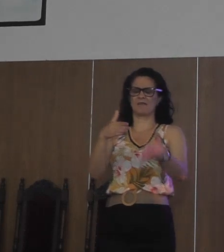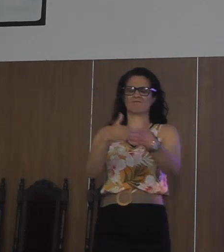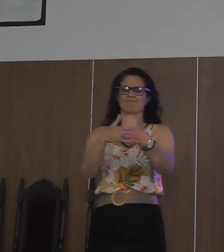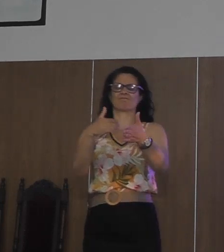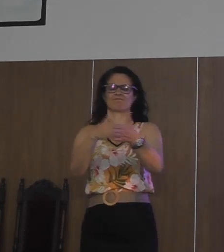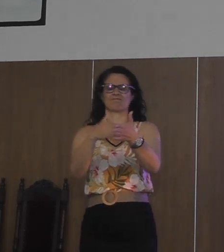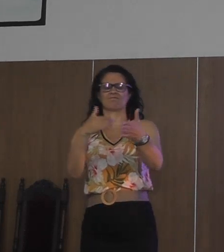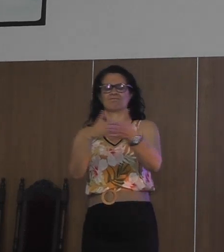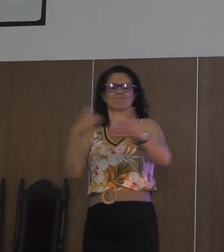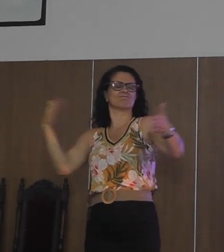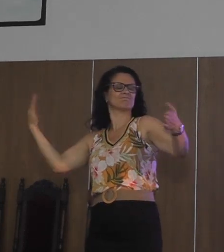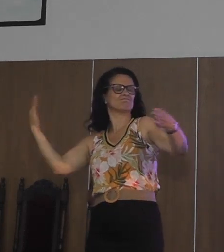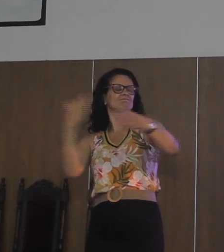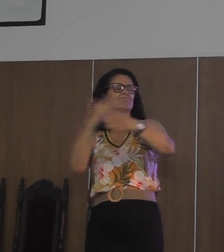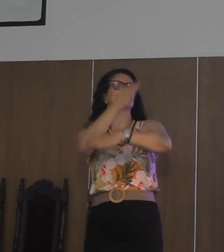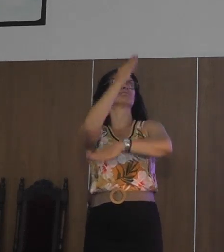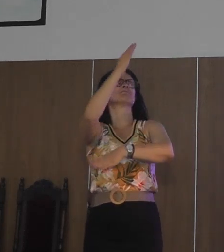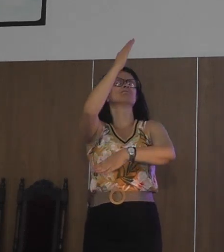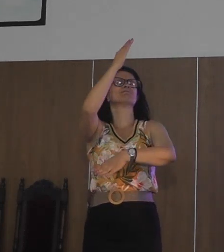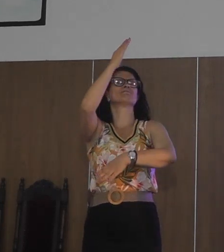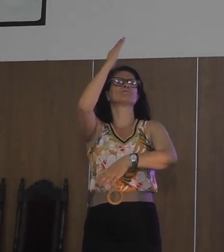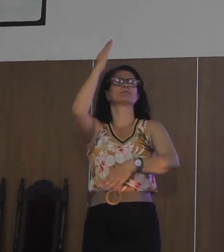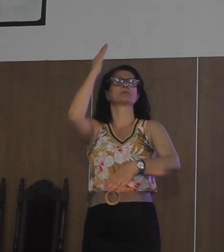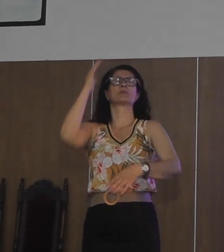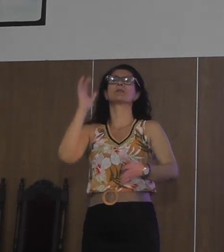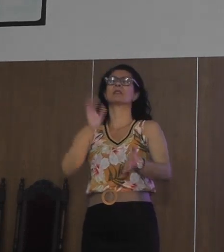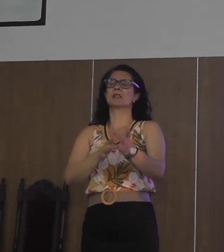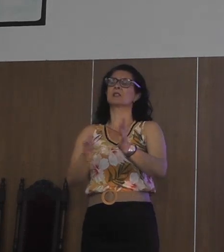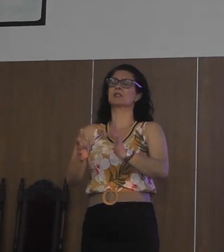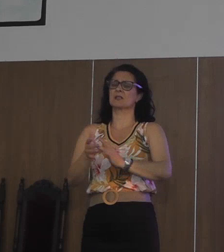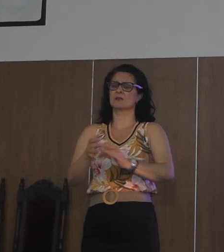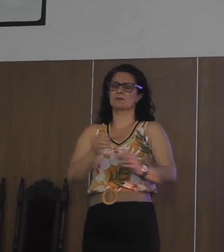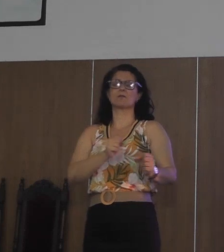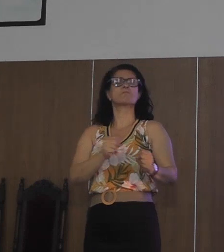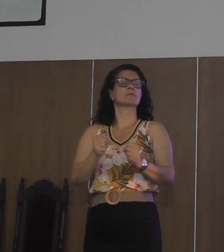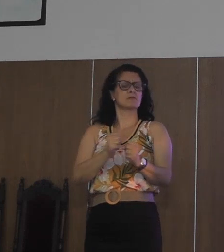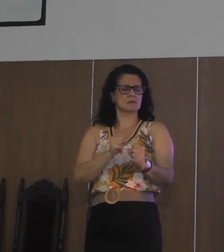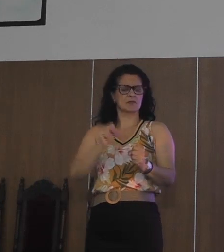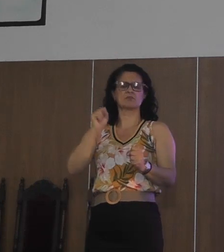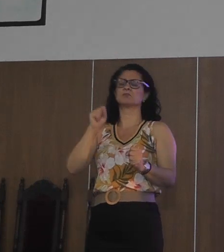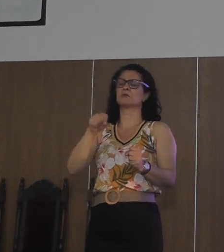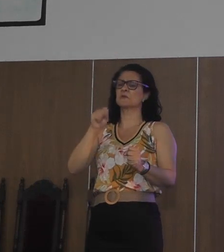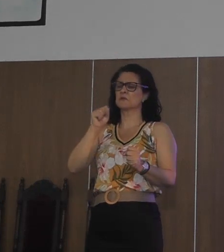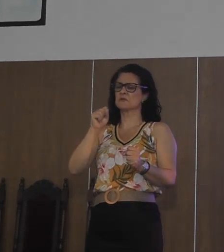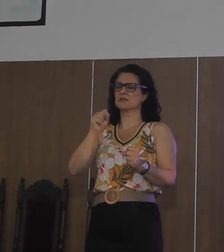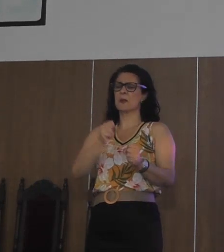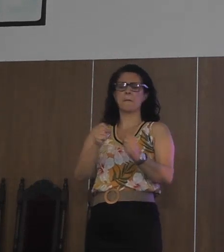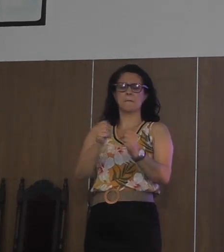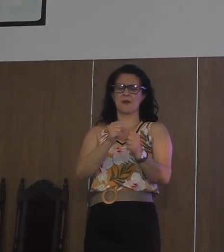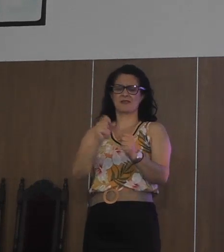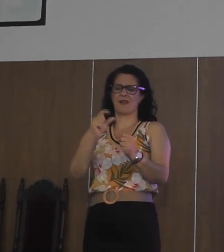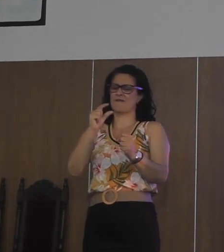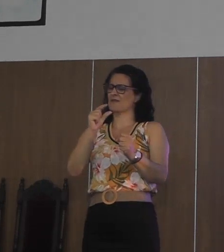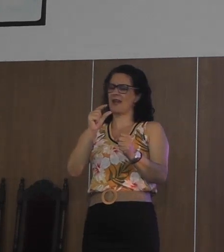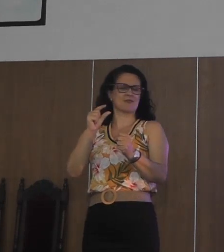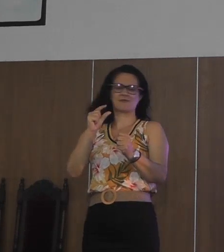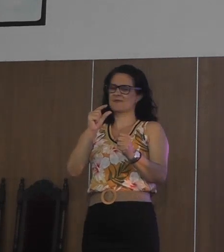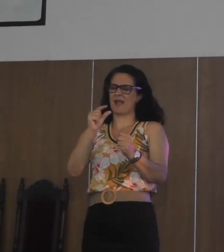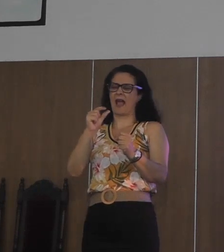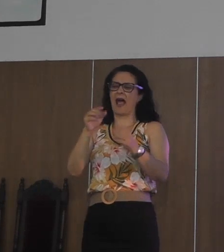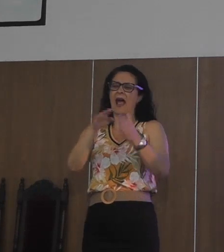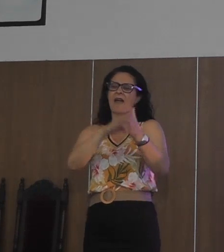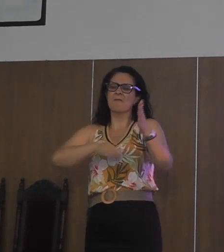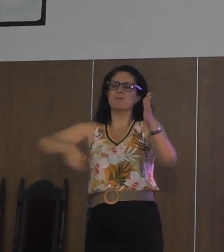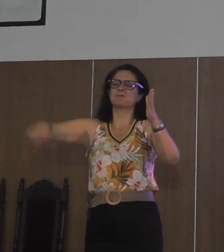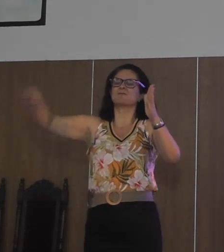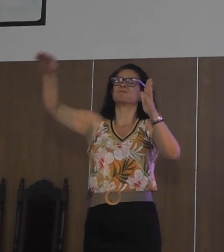O Senhor Jesus Cristo, Ele continua tendo poder, e não é qualquer poder, Ele tem todo o poder, ó Pai, está na palma da